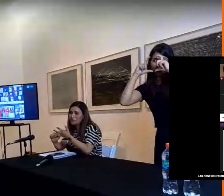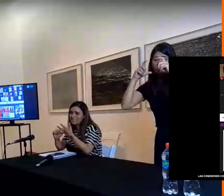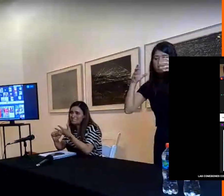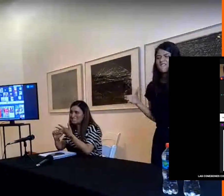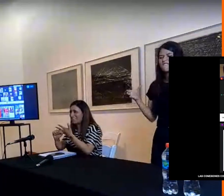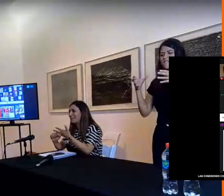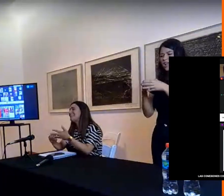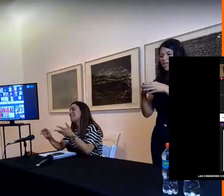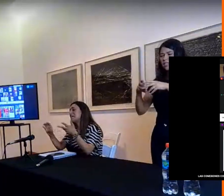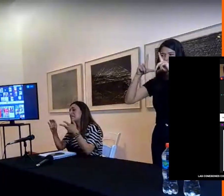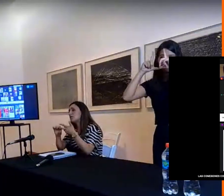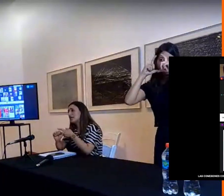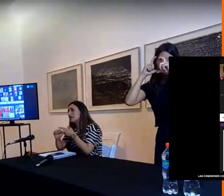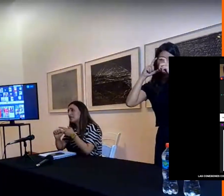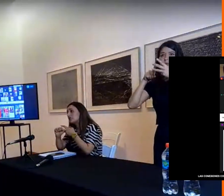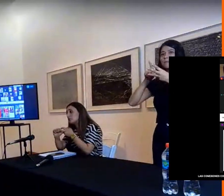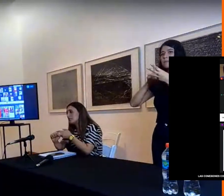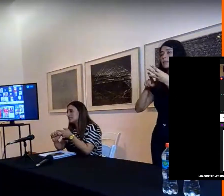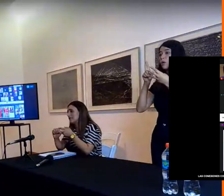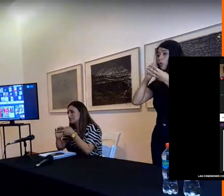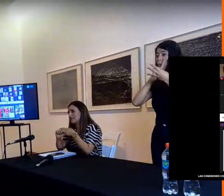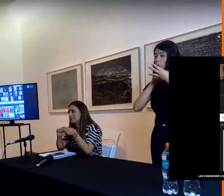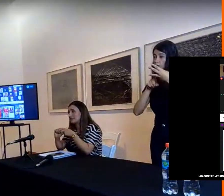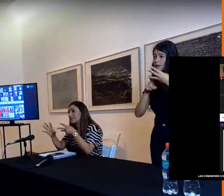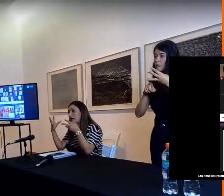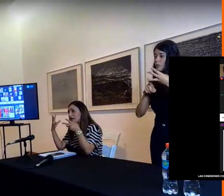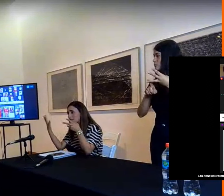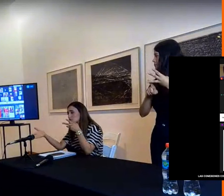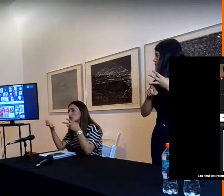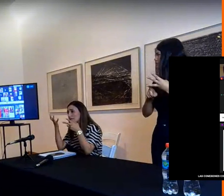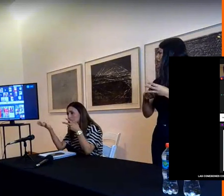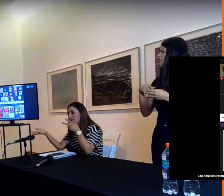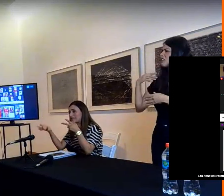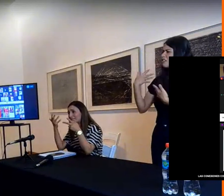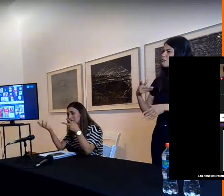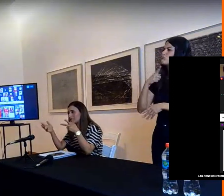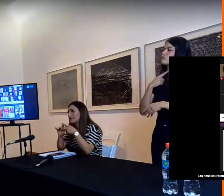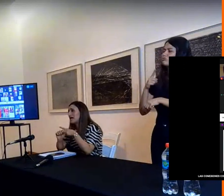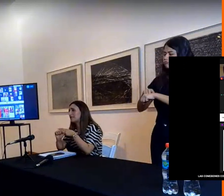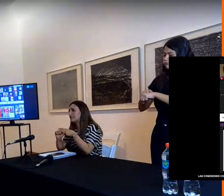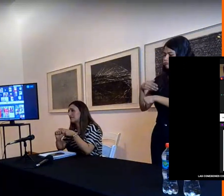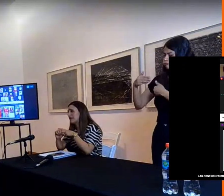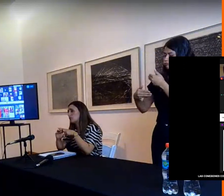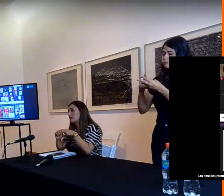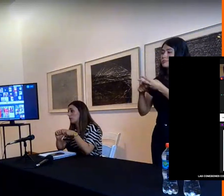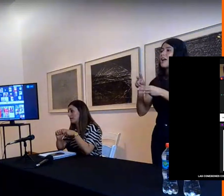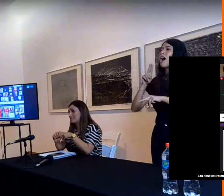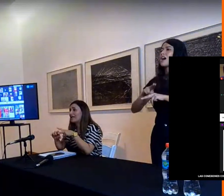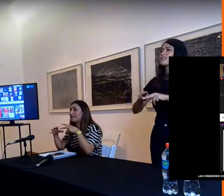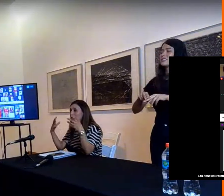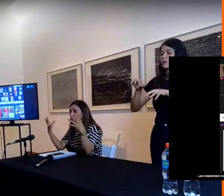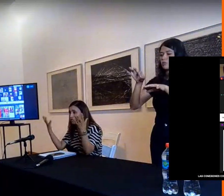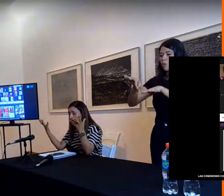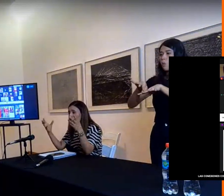Fotográfica MSCA, y un interés que venía hace mucho tiempo latente, que era generar una